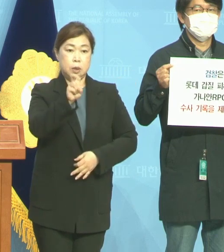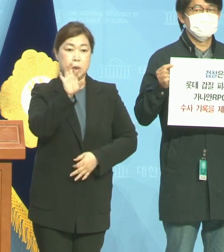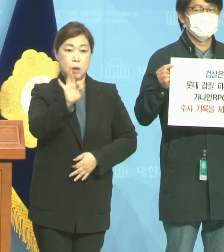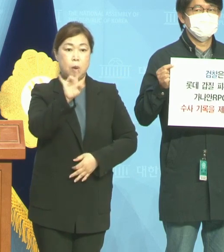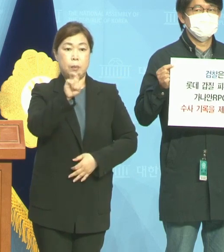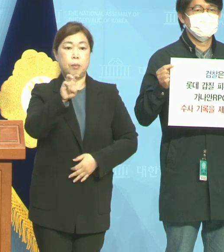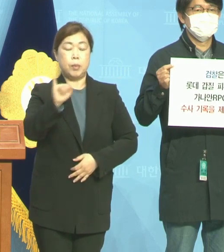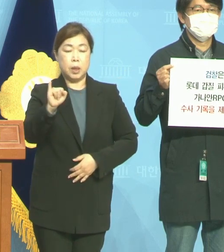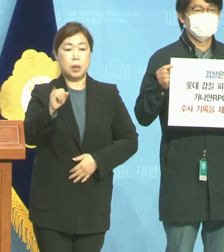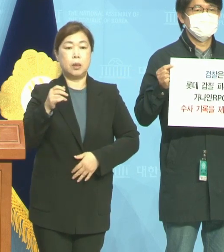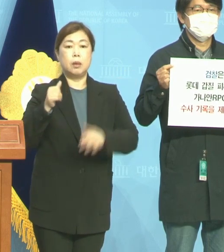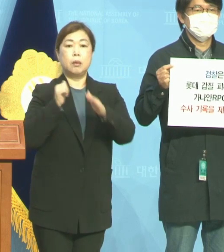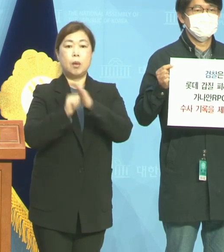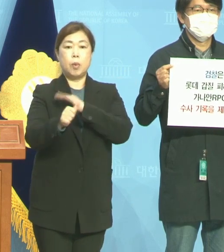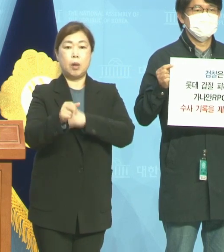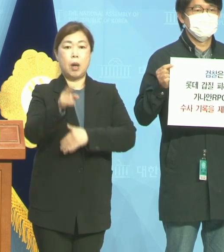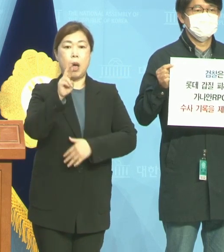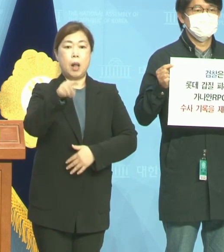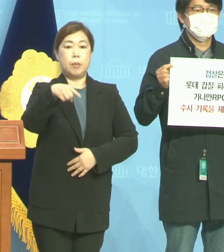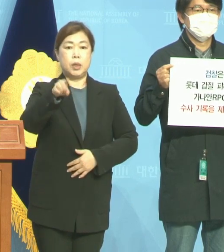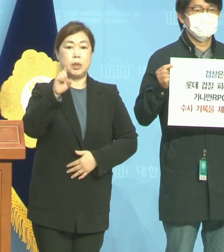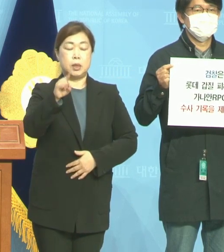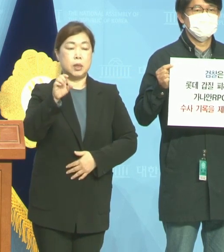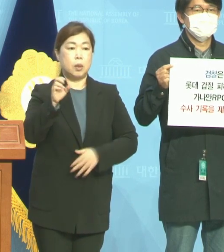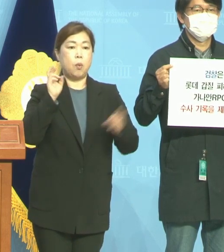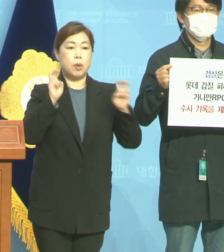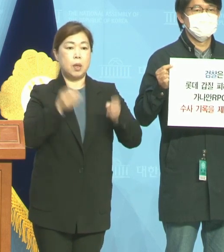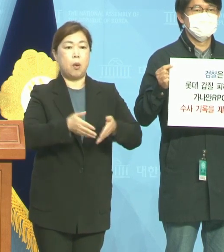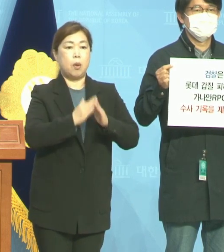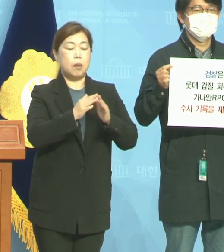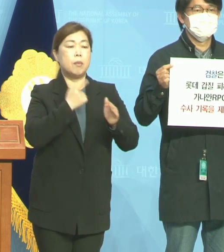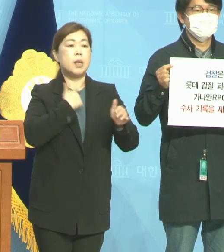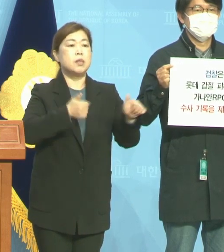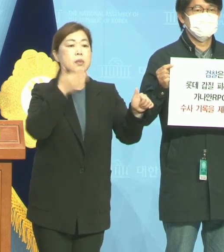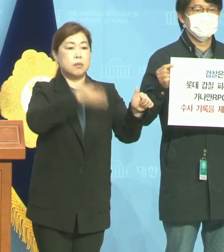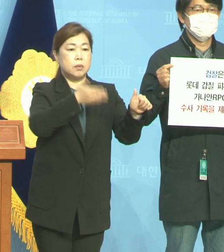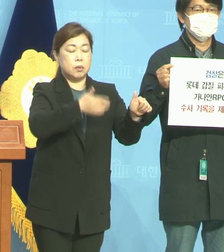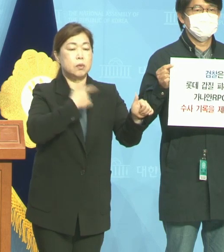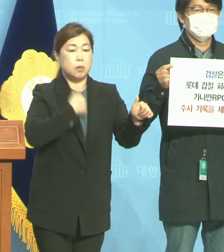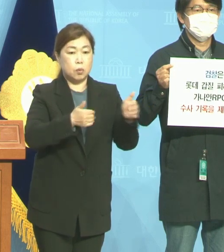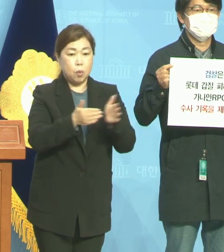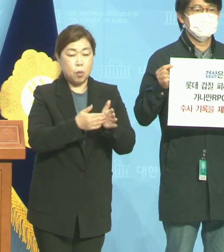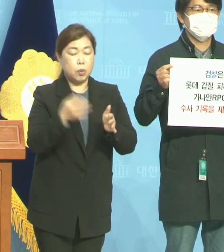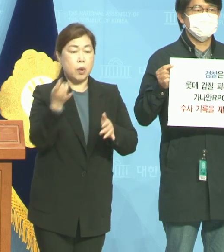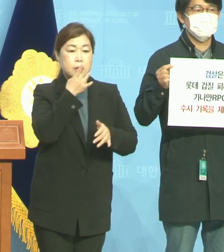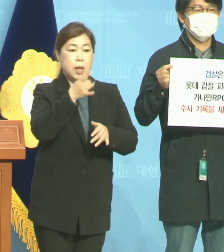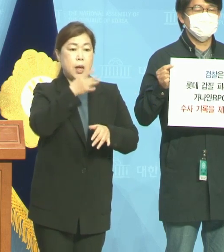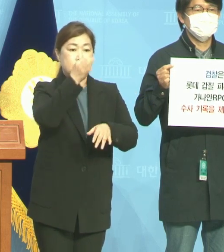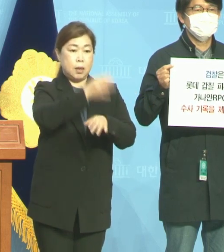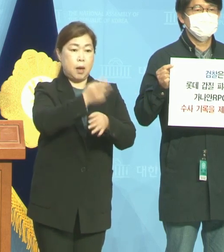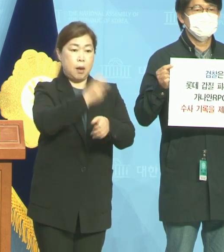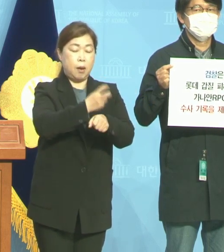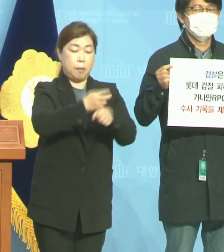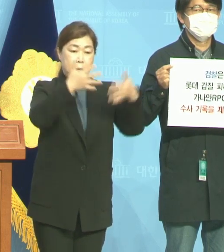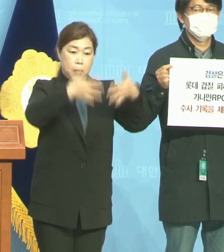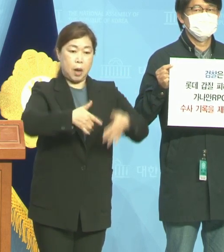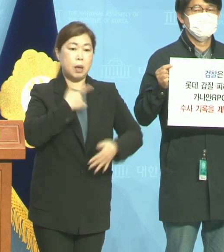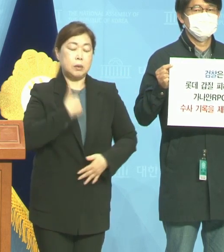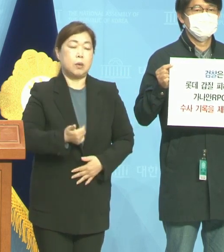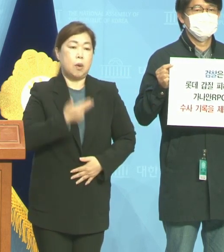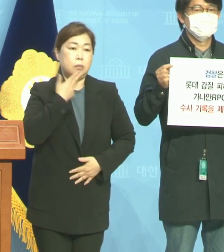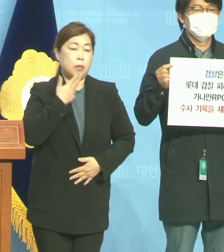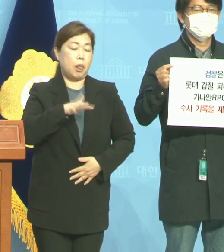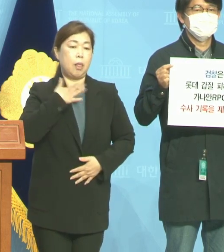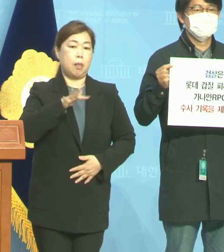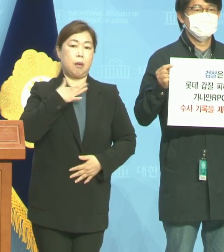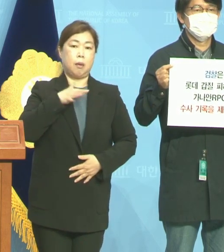rpc 건립을 제안한 적도 쌀 구매를 약속 한 적도 없으며 가나안 rpc 는 롯데상사 와 전혀